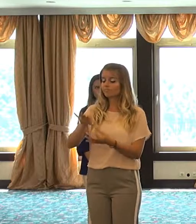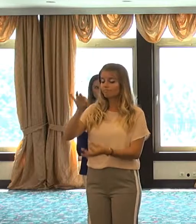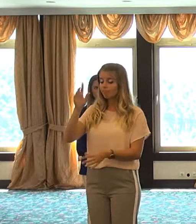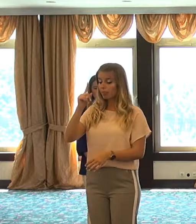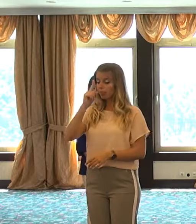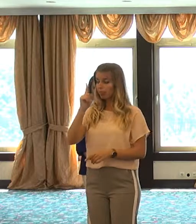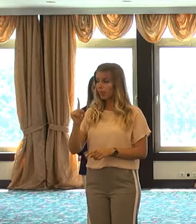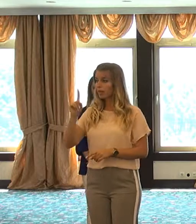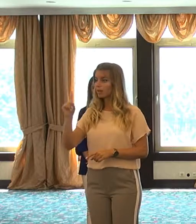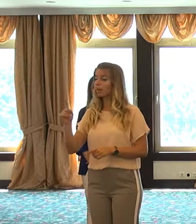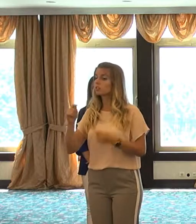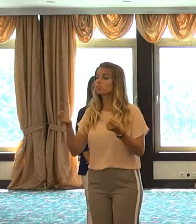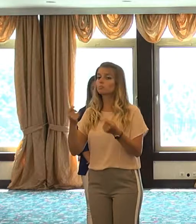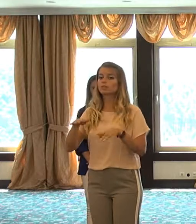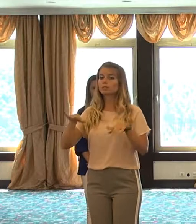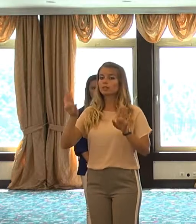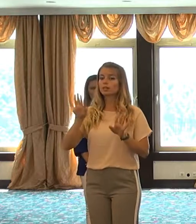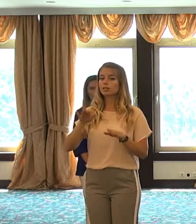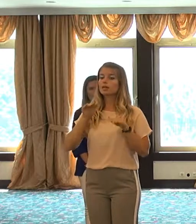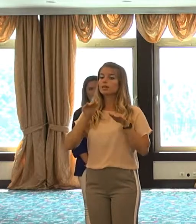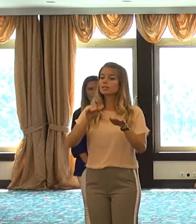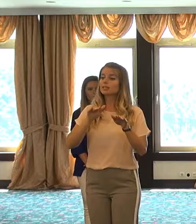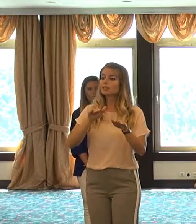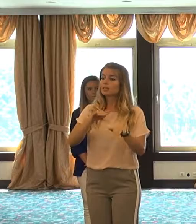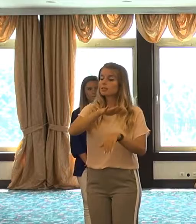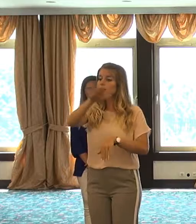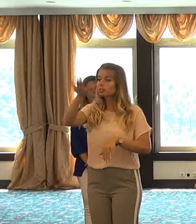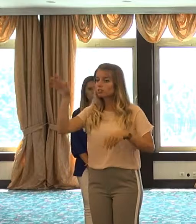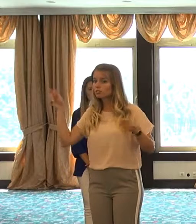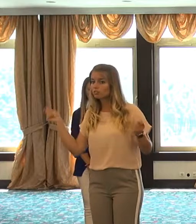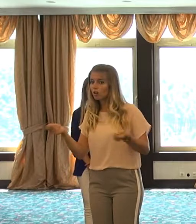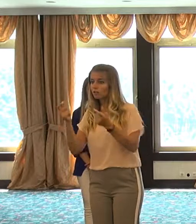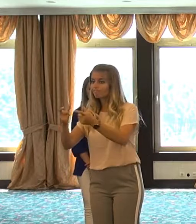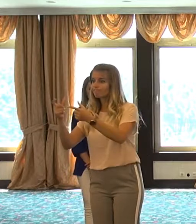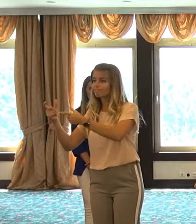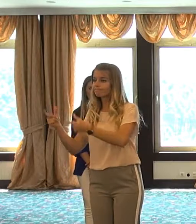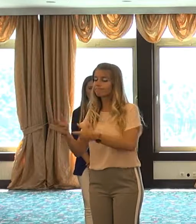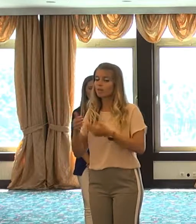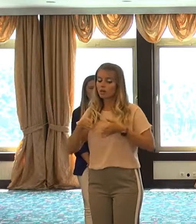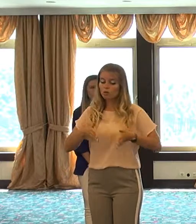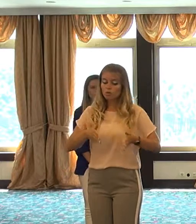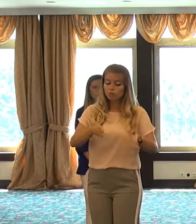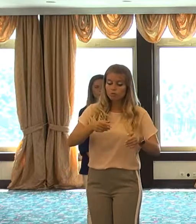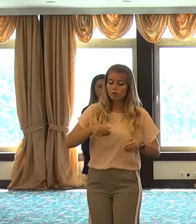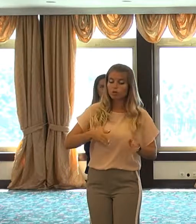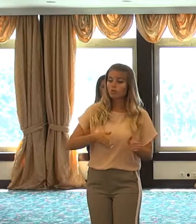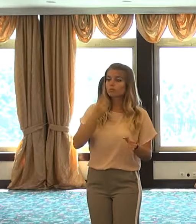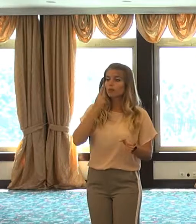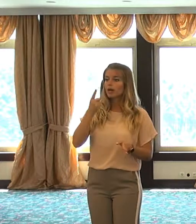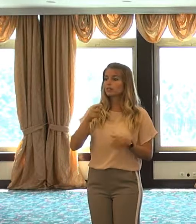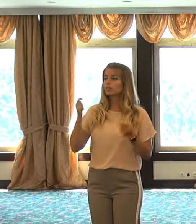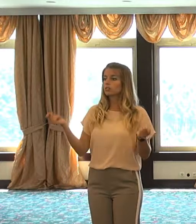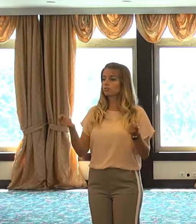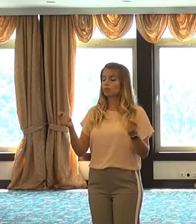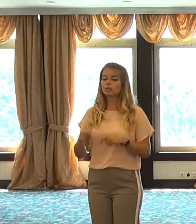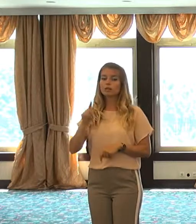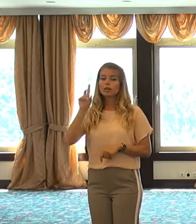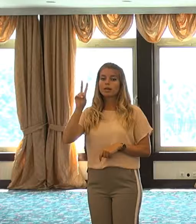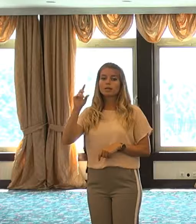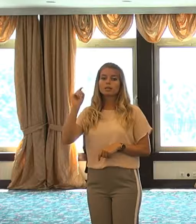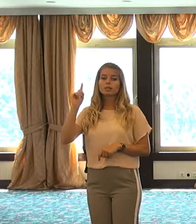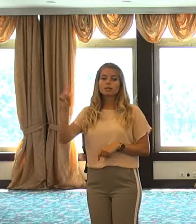çalışması değildir. Platformun desteklediği, platformun bir şekilde yol gösterdiği çalışmalardır. Örneğin 2011